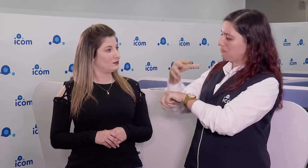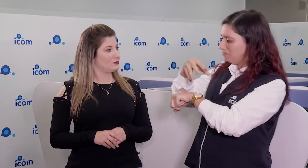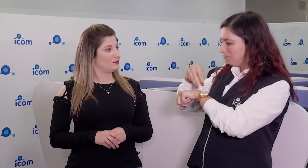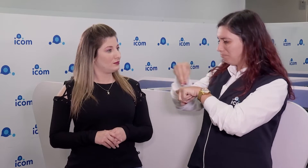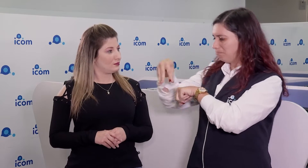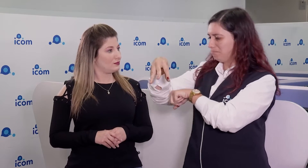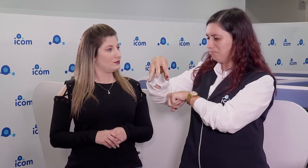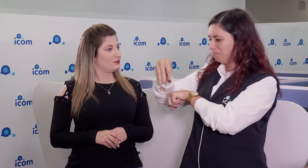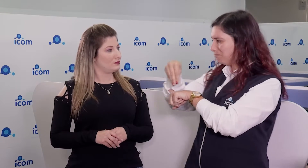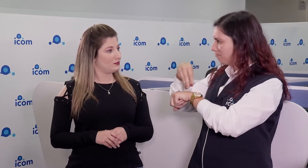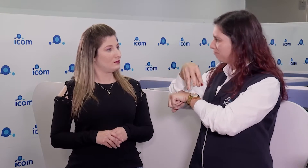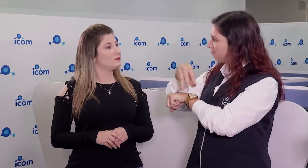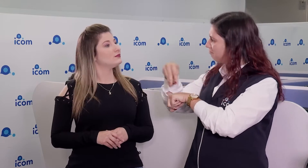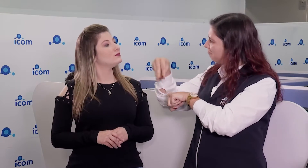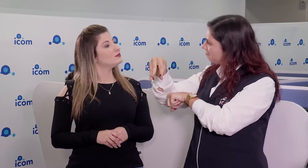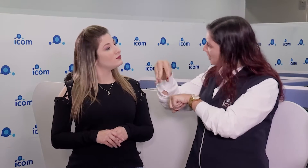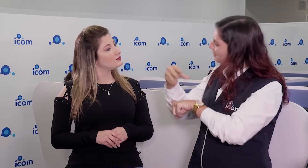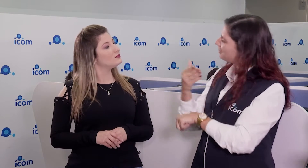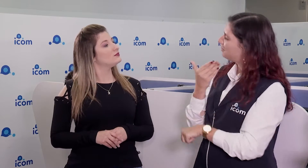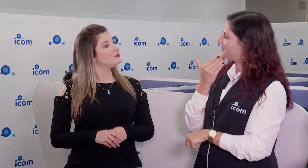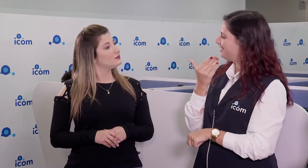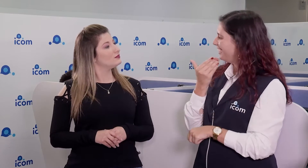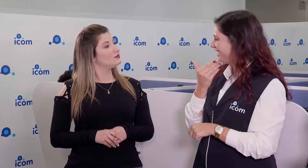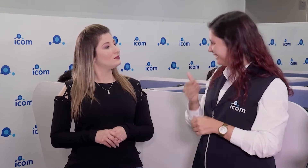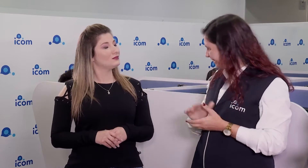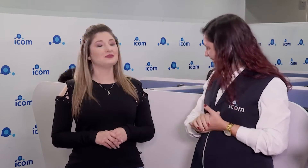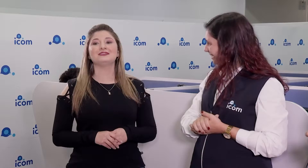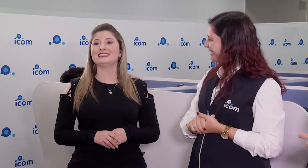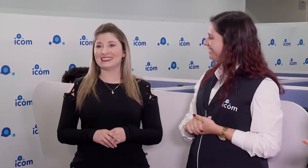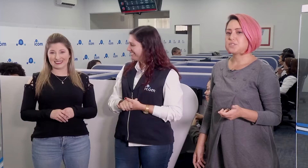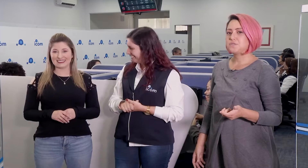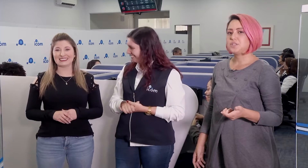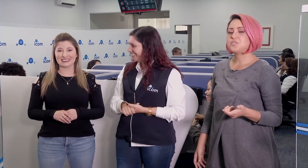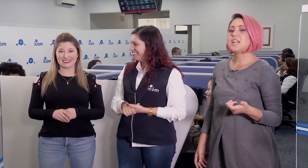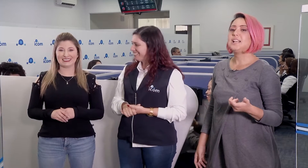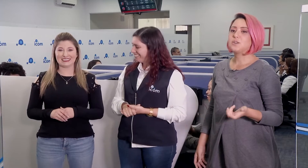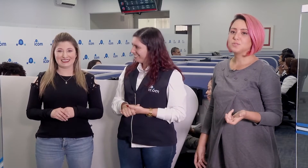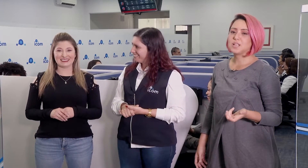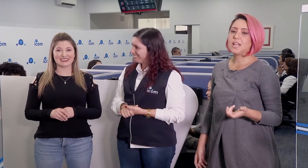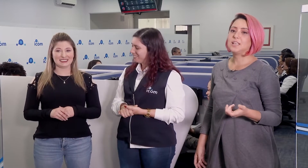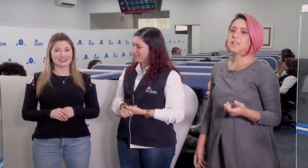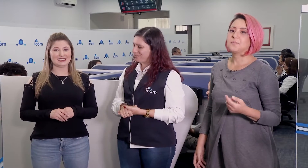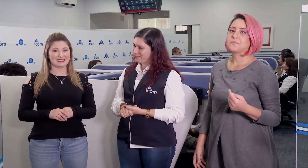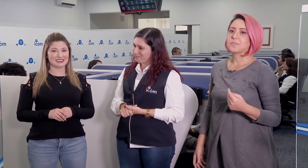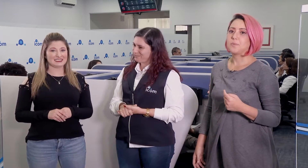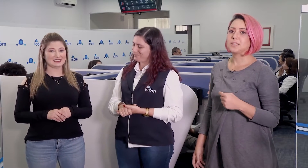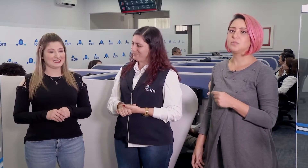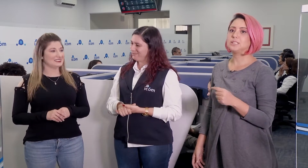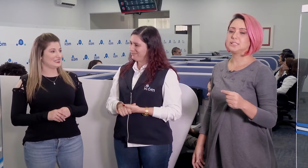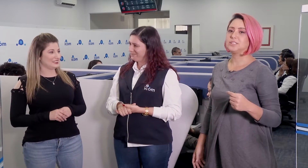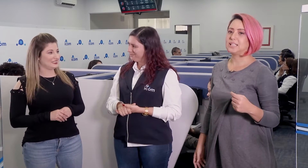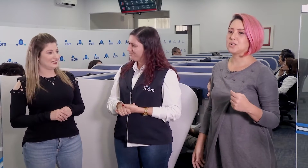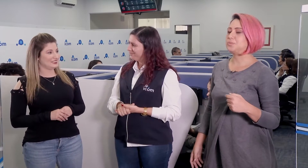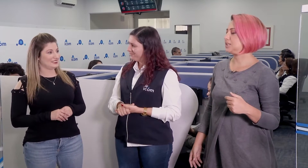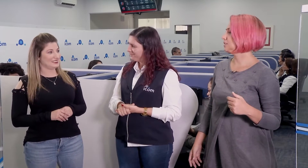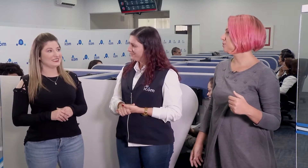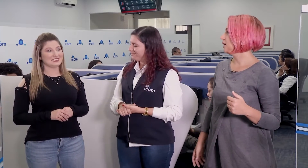celular, através do aplicativo do ICOM, ele faz essa chamada de vídeo e aí ele consegue, é uma triangulação, né, dessa comunicação.